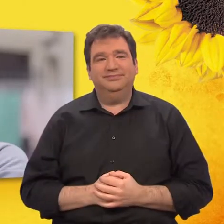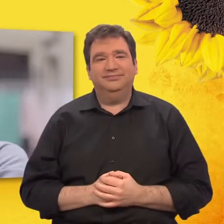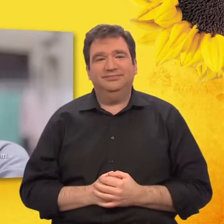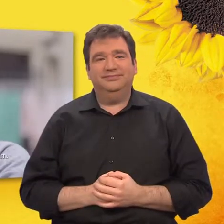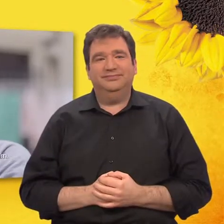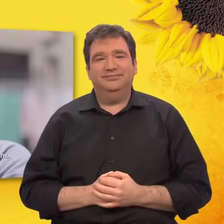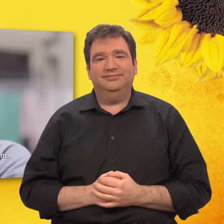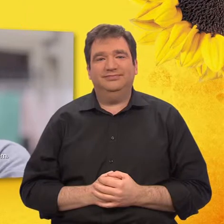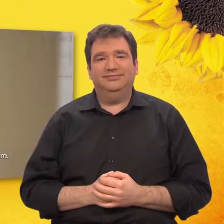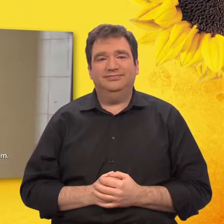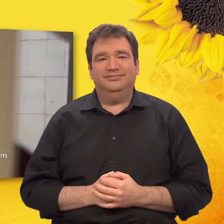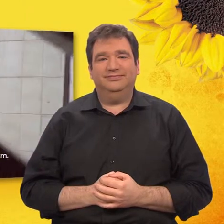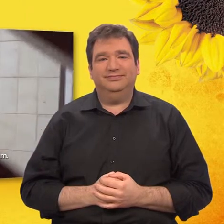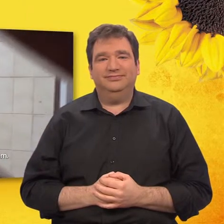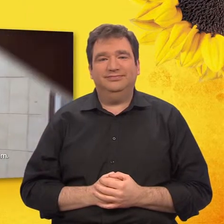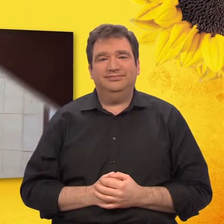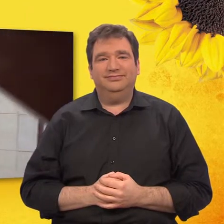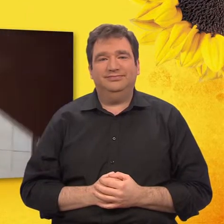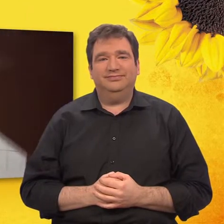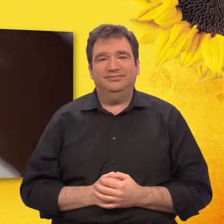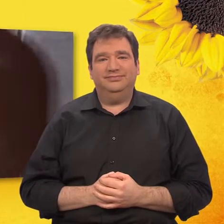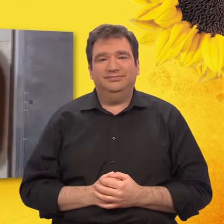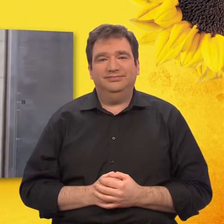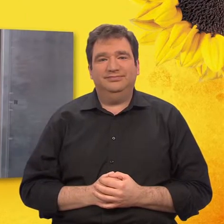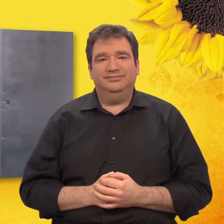pagando, eres un fracasado del capitalismo, ¿no?